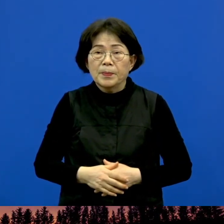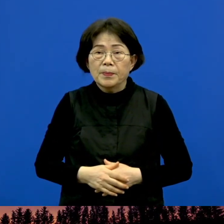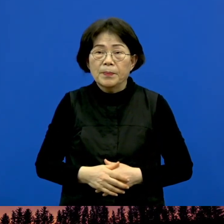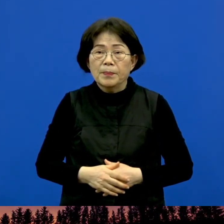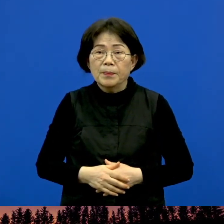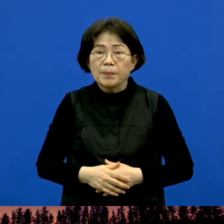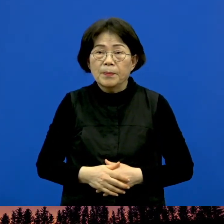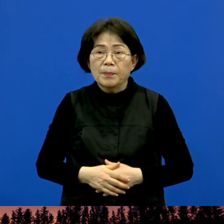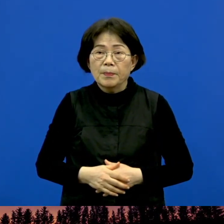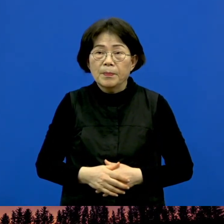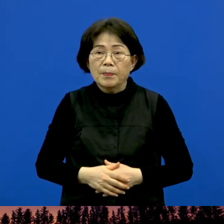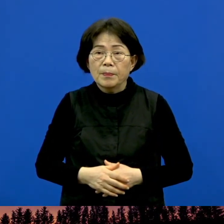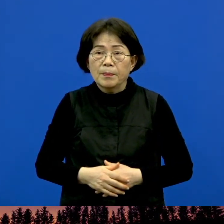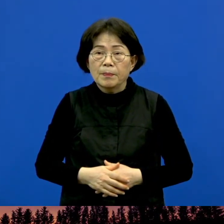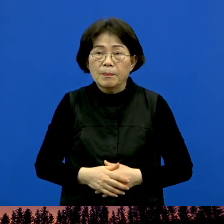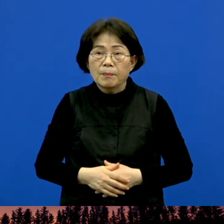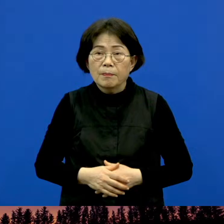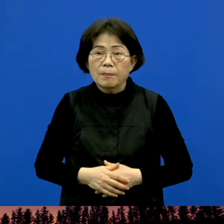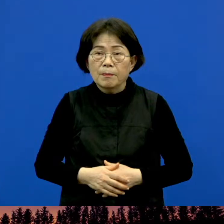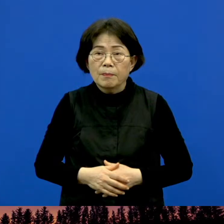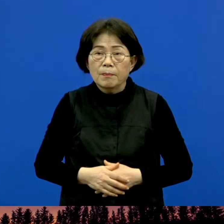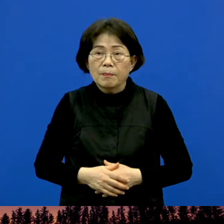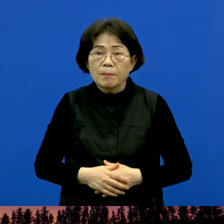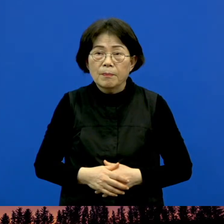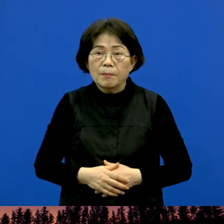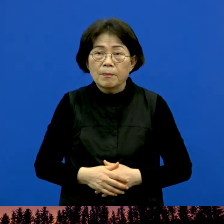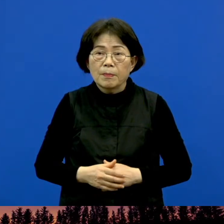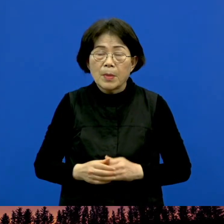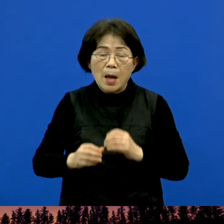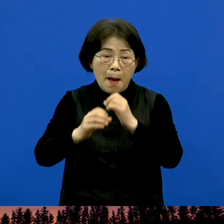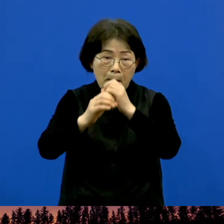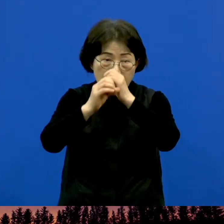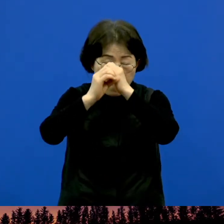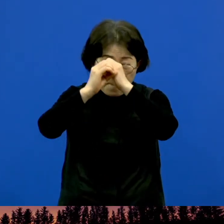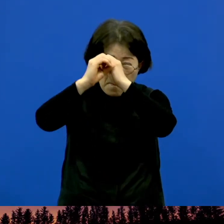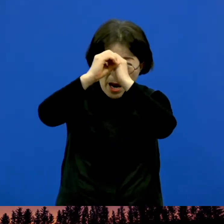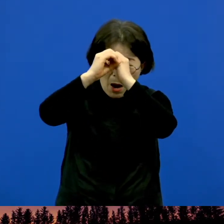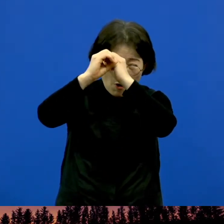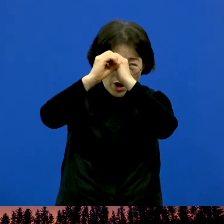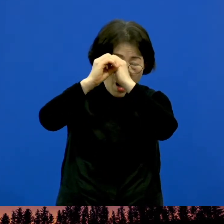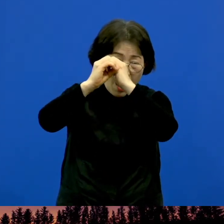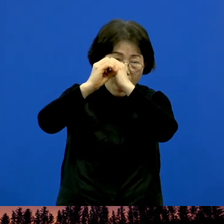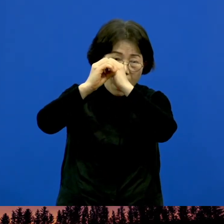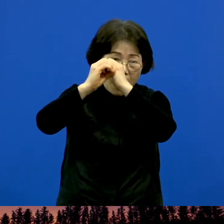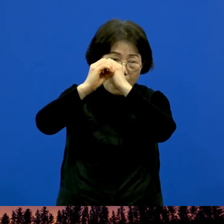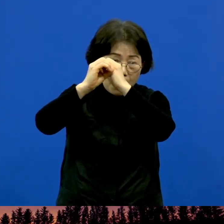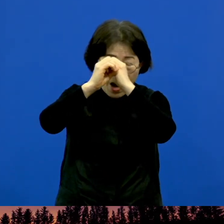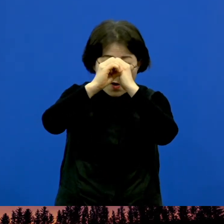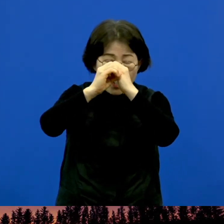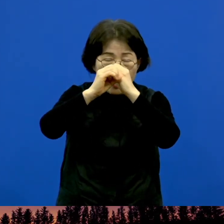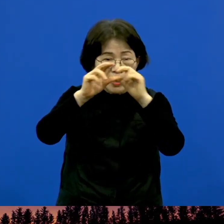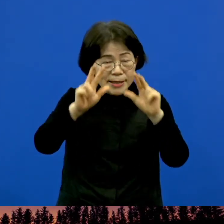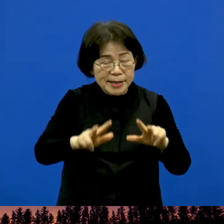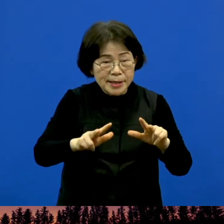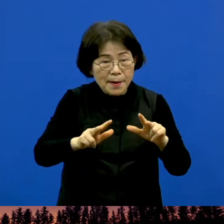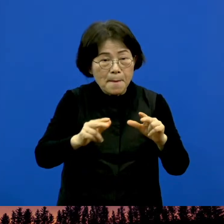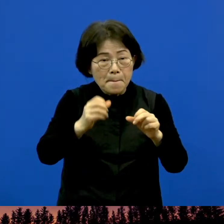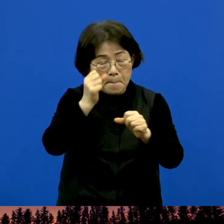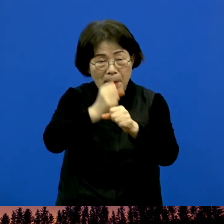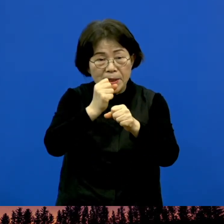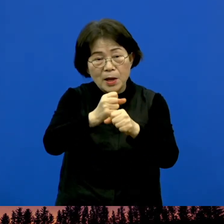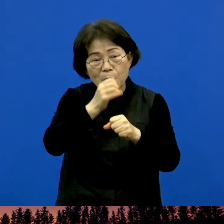최근에도 여러분, 천체만경, 허블 만원경이 최고였는데 그것보다 한 단계 위에 만원경을 지금 개발했잖아요. 천체